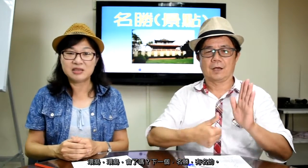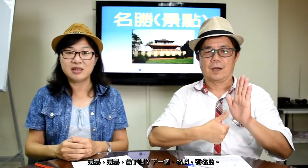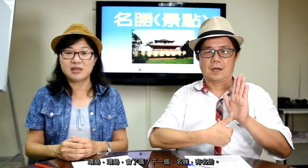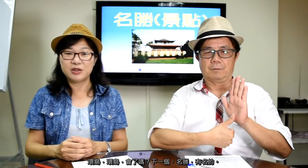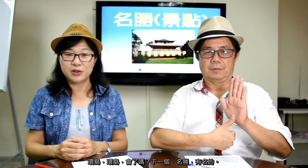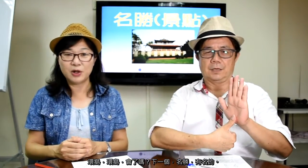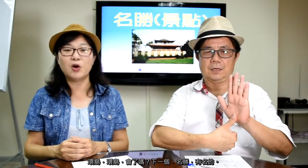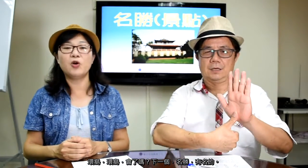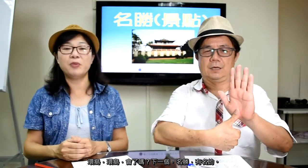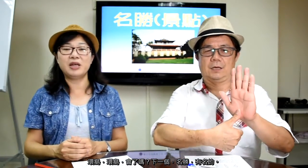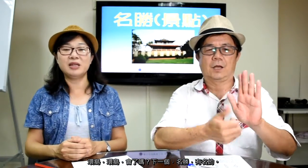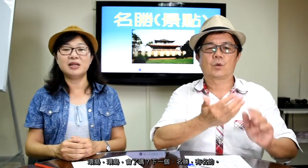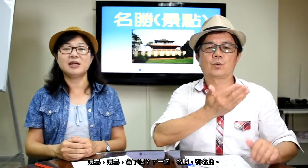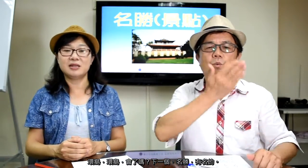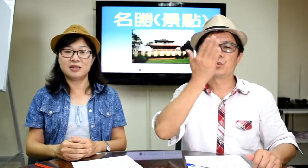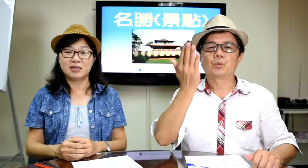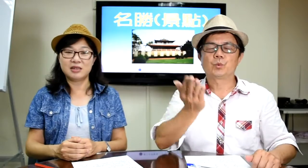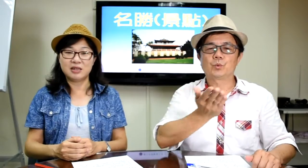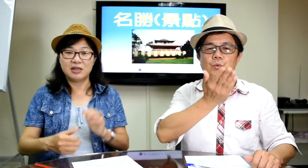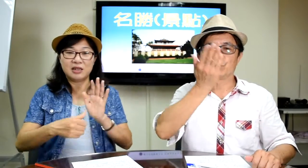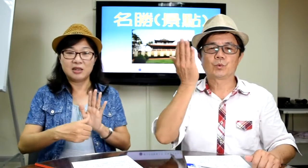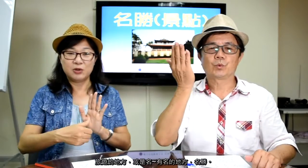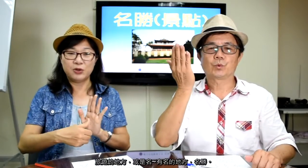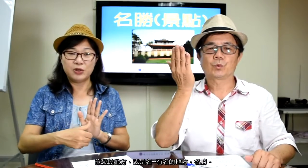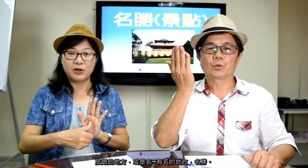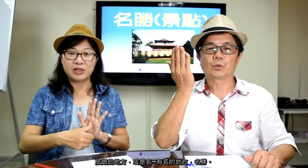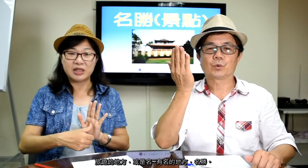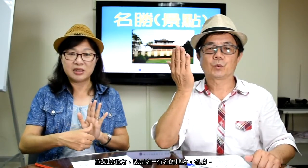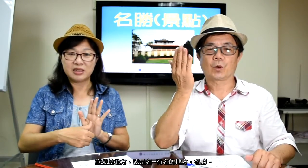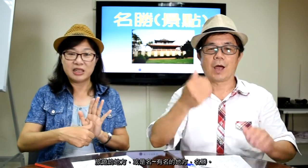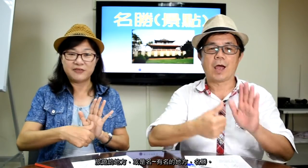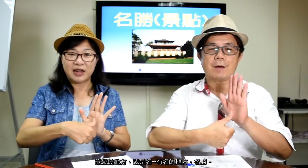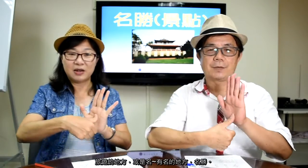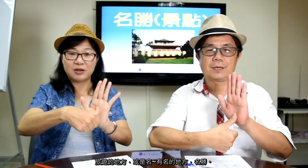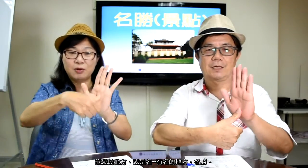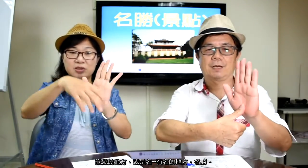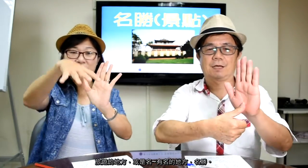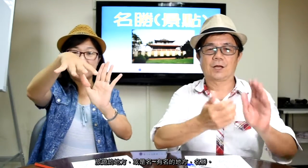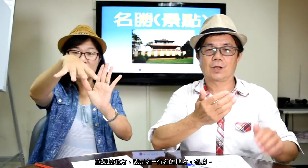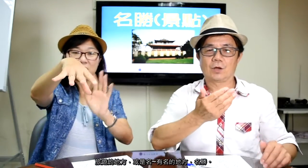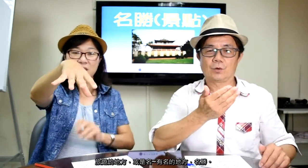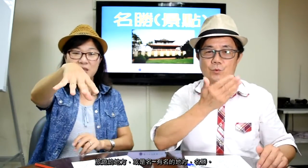胜。有名的旅游的地方，或是